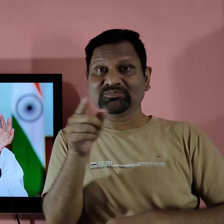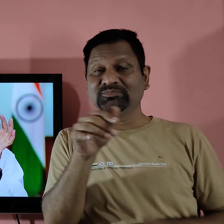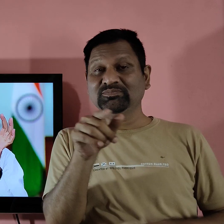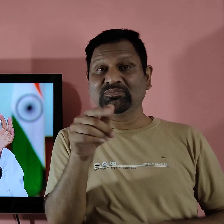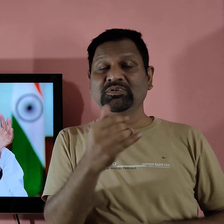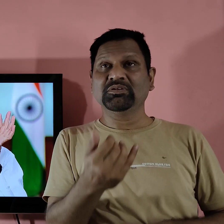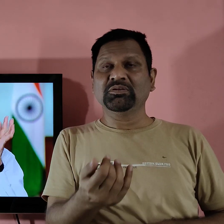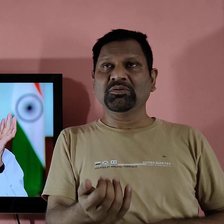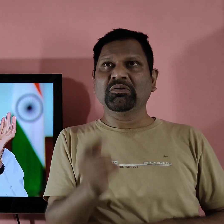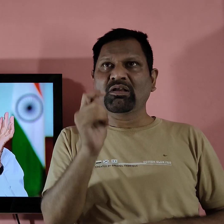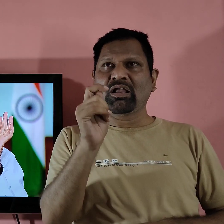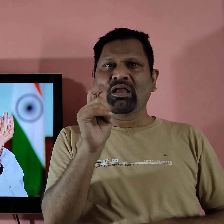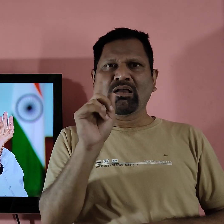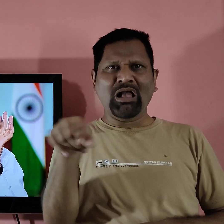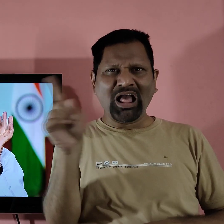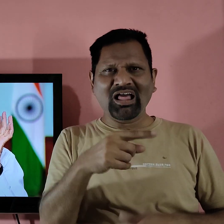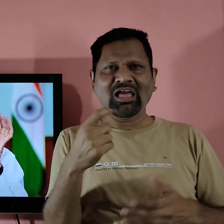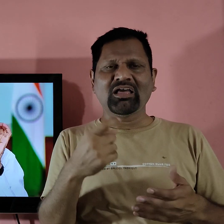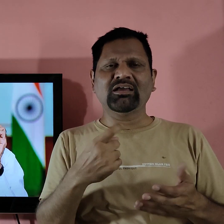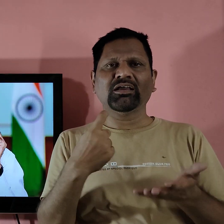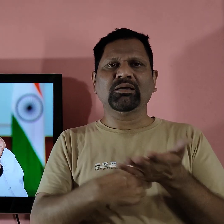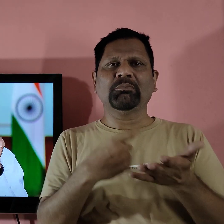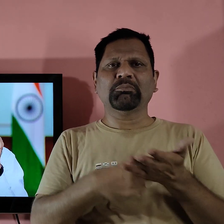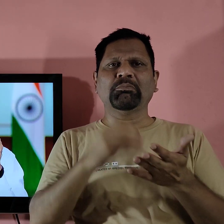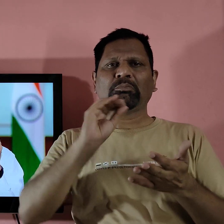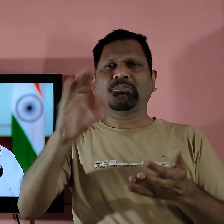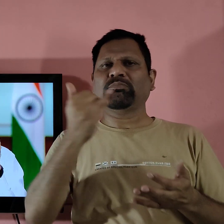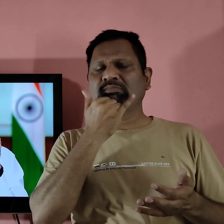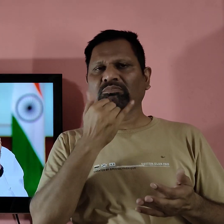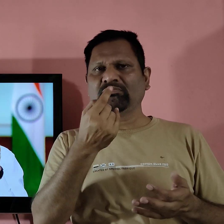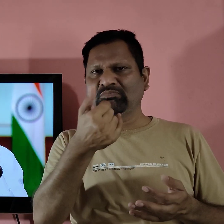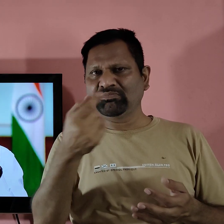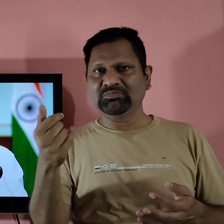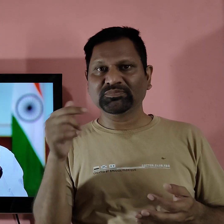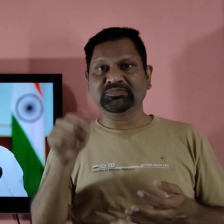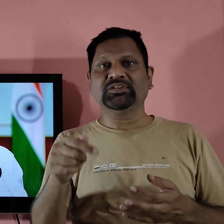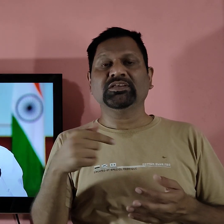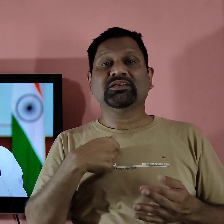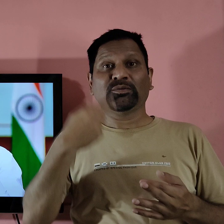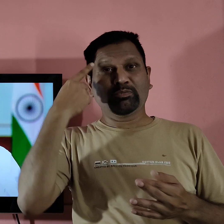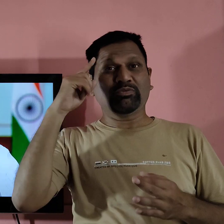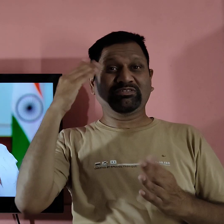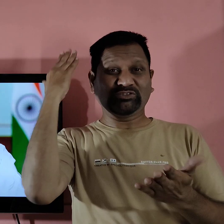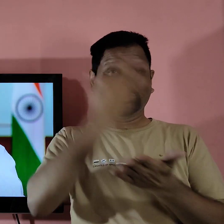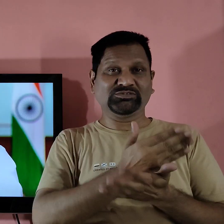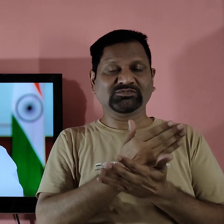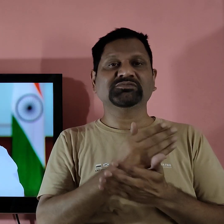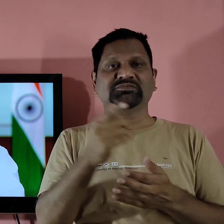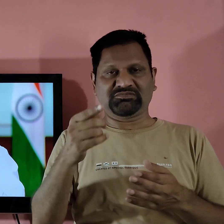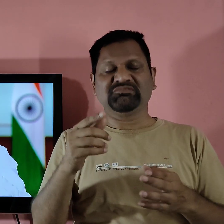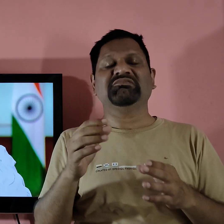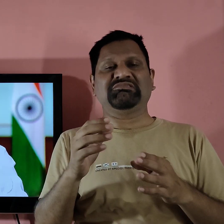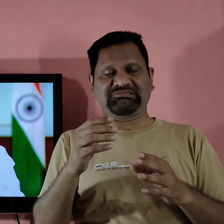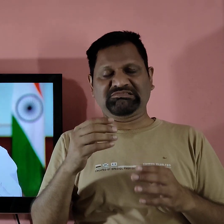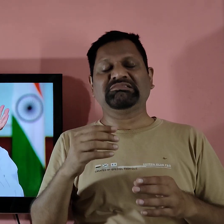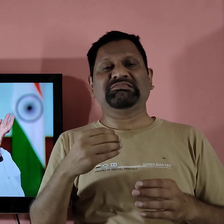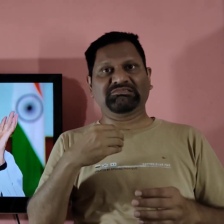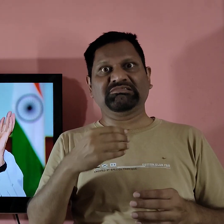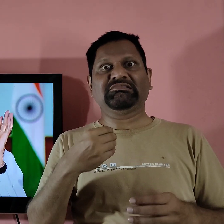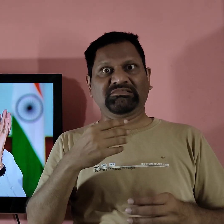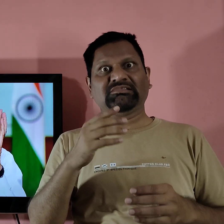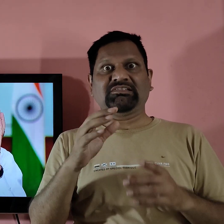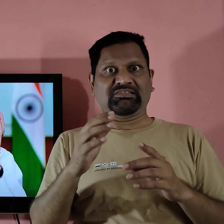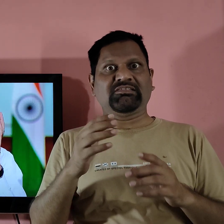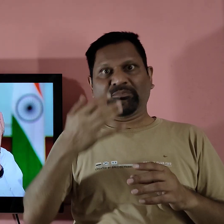गलत जानकारियों की वजह से हमें बीमारियों को रोकने में काफी दिक्कत आती है, काफी समय